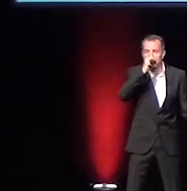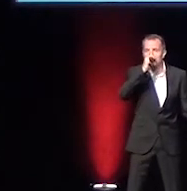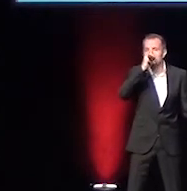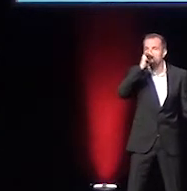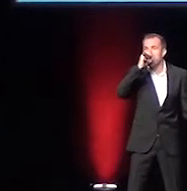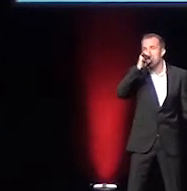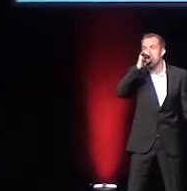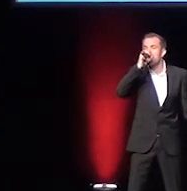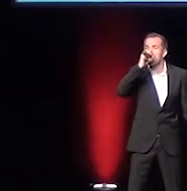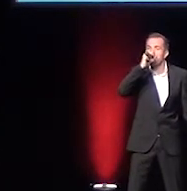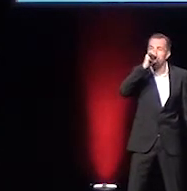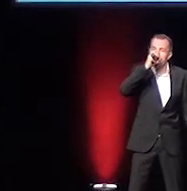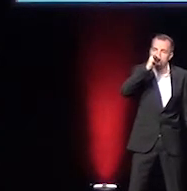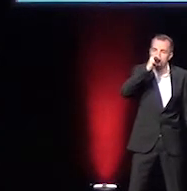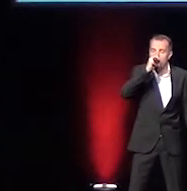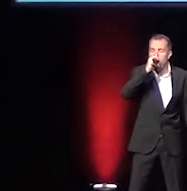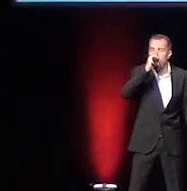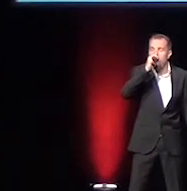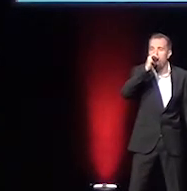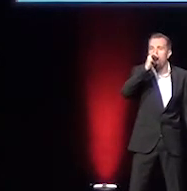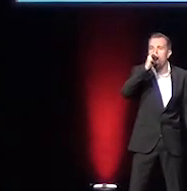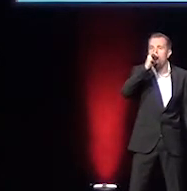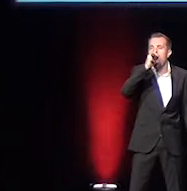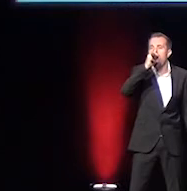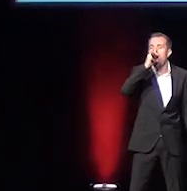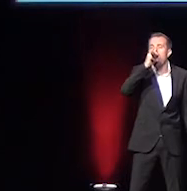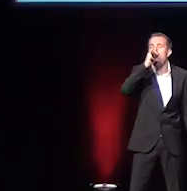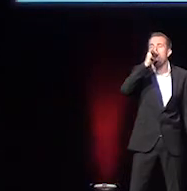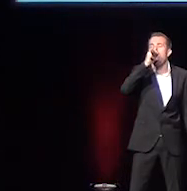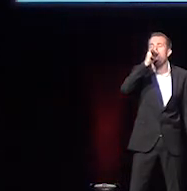Aus diesem ehrenwerten